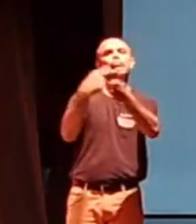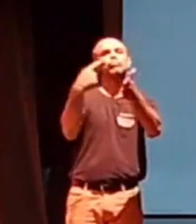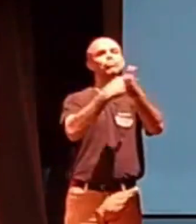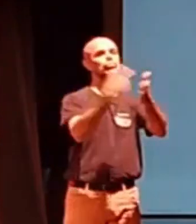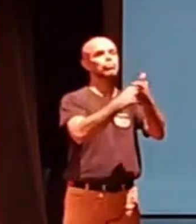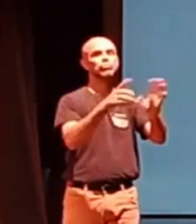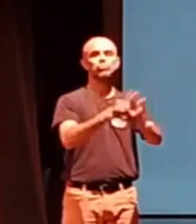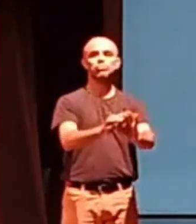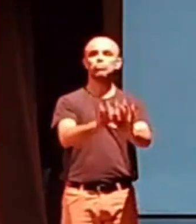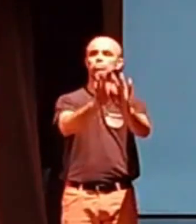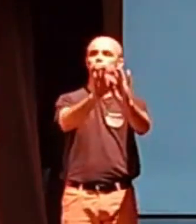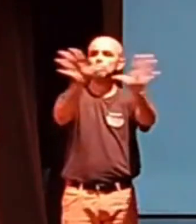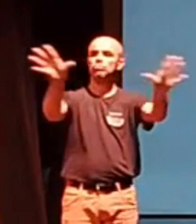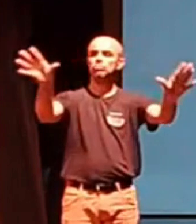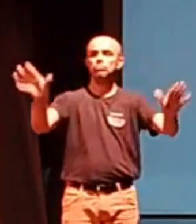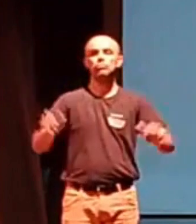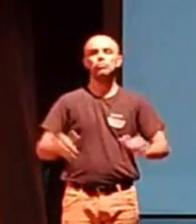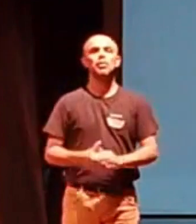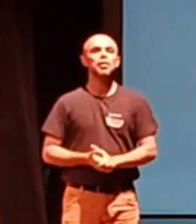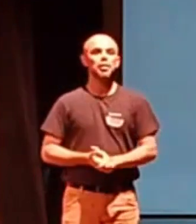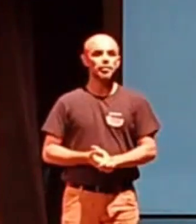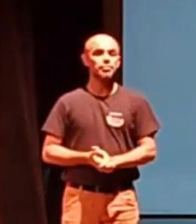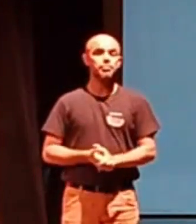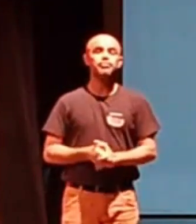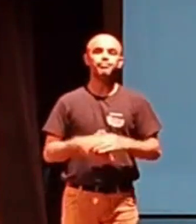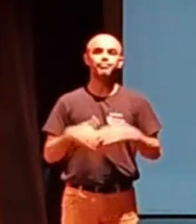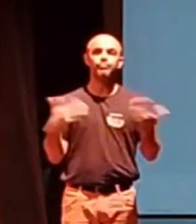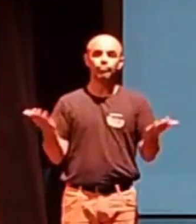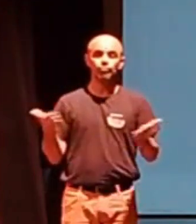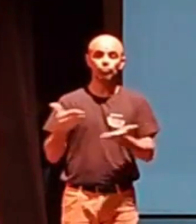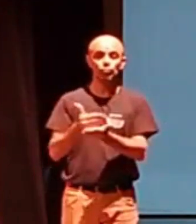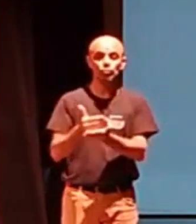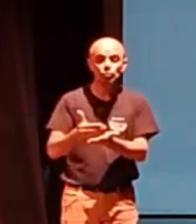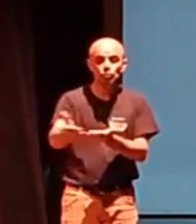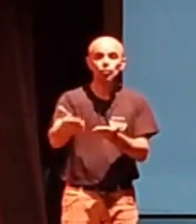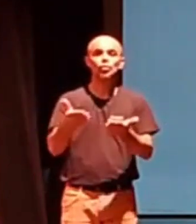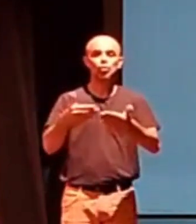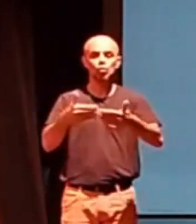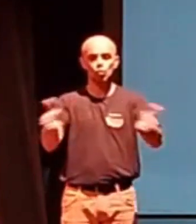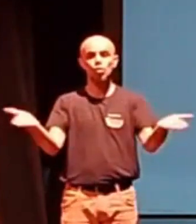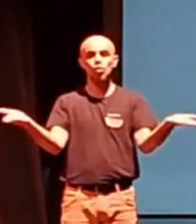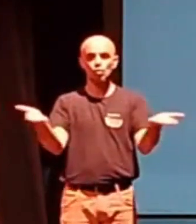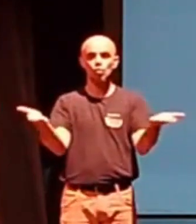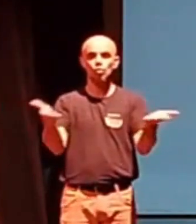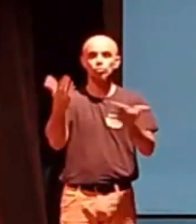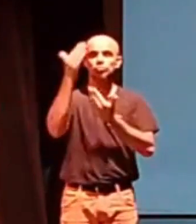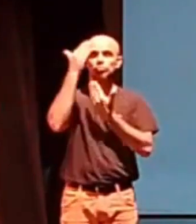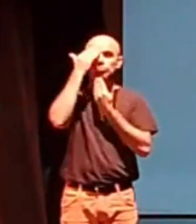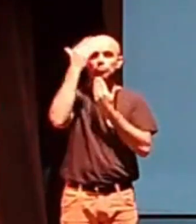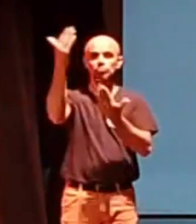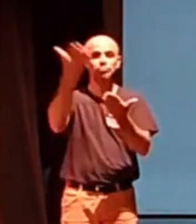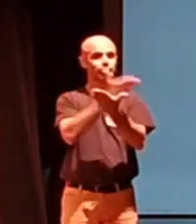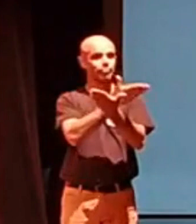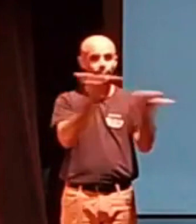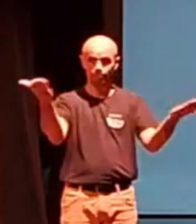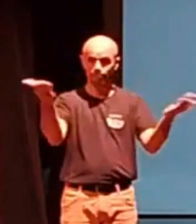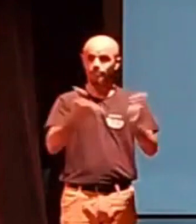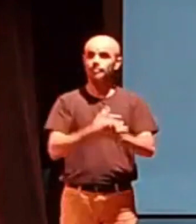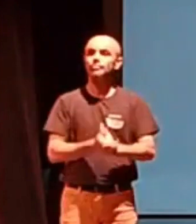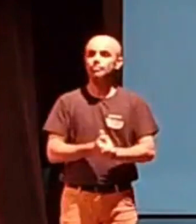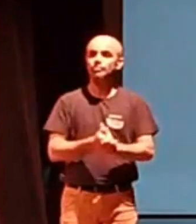quanto a isso, tá bom? Vamos lá. Quero iniciar o dia de hoje, né, agradecendo a todos aqui